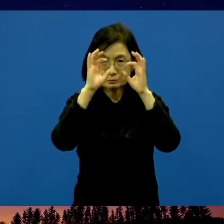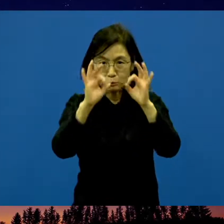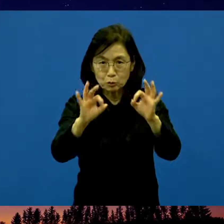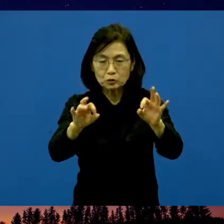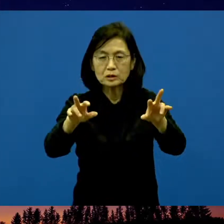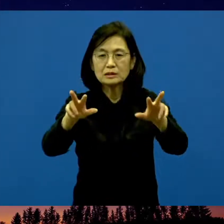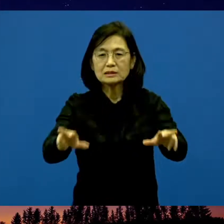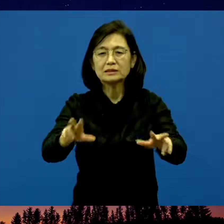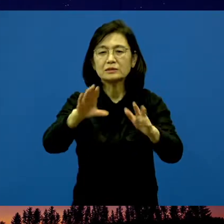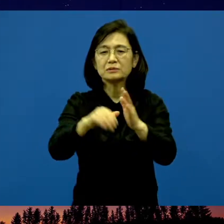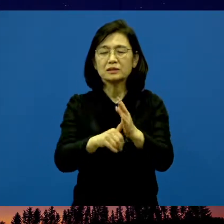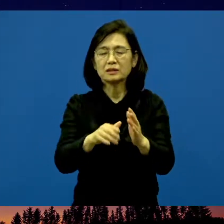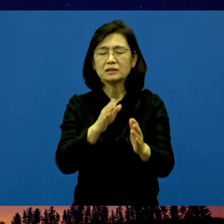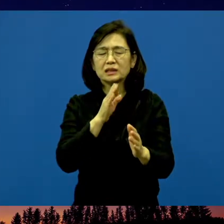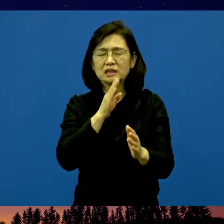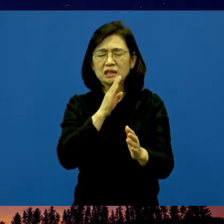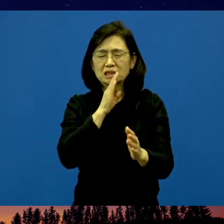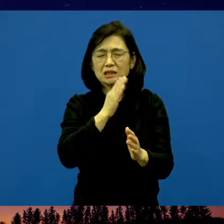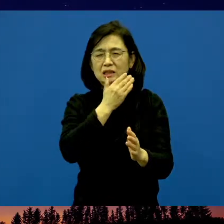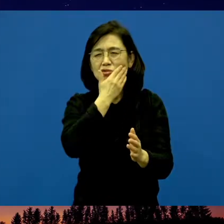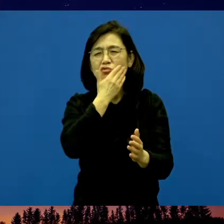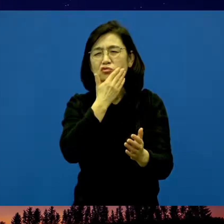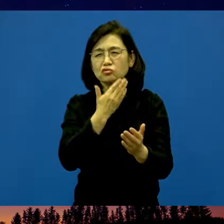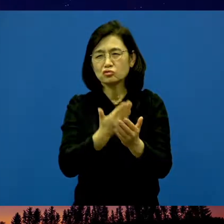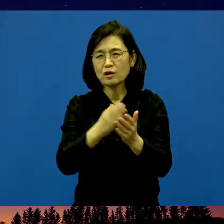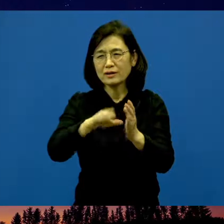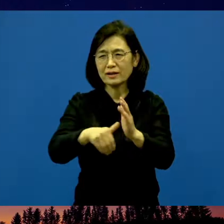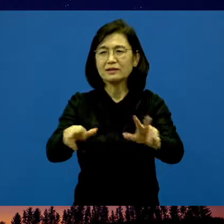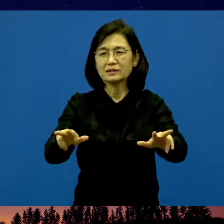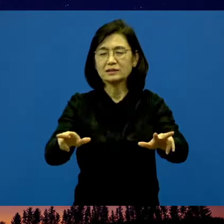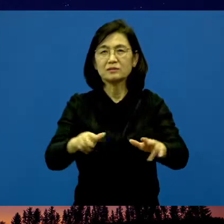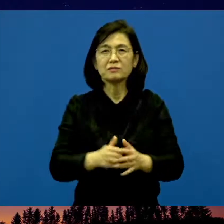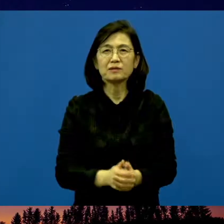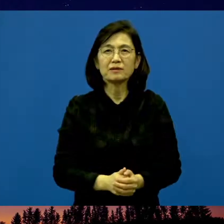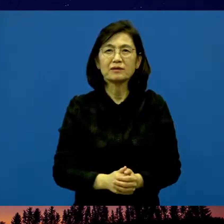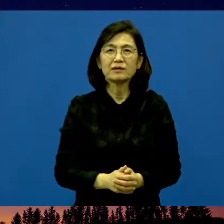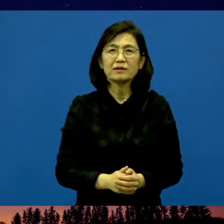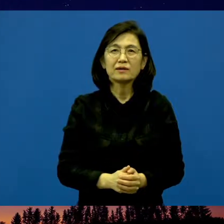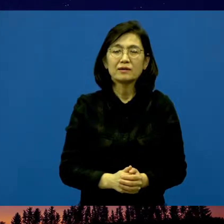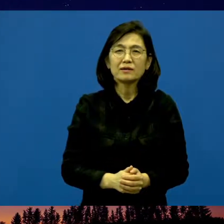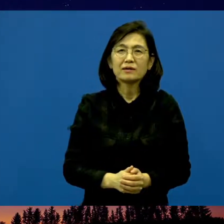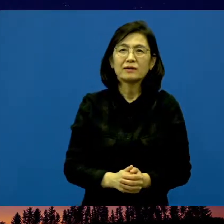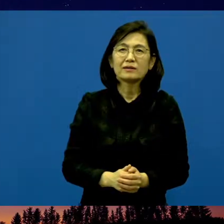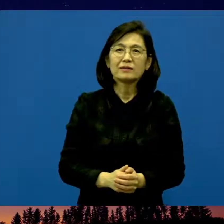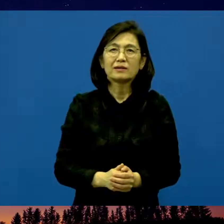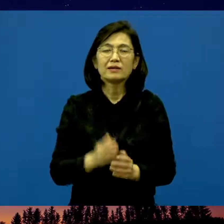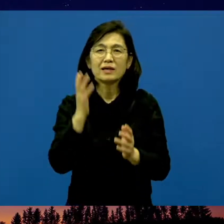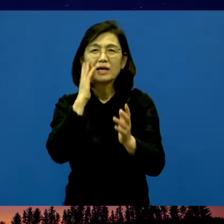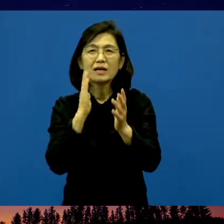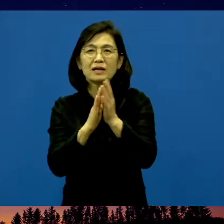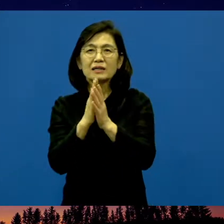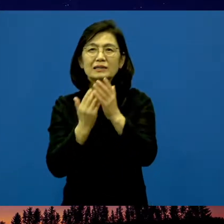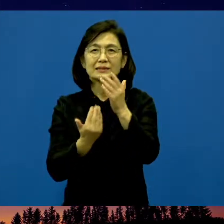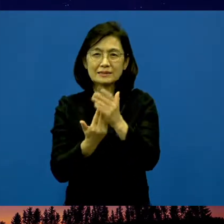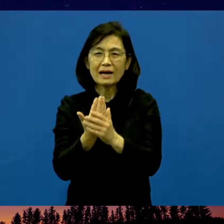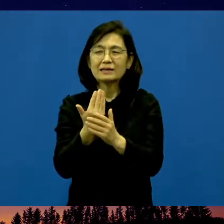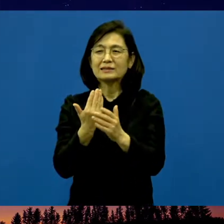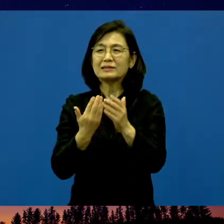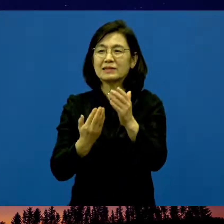어떤 소원을 삭트게 하시는 거죠. 전에 우리 아이들 삭트네